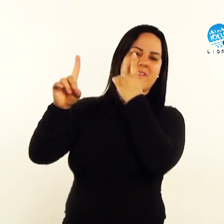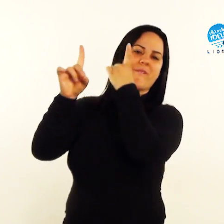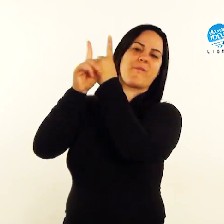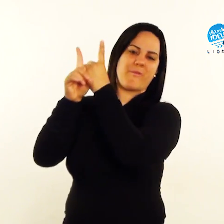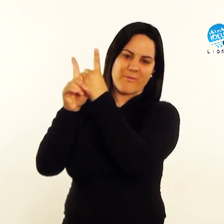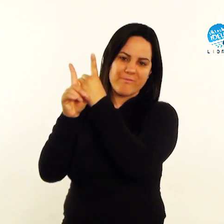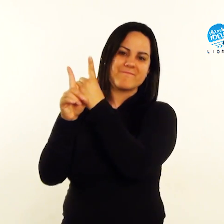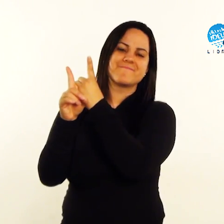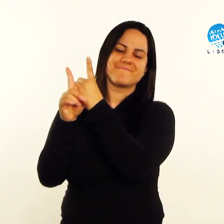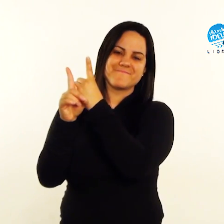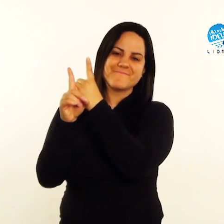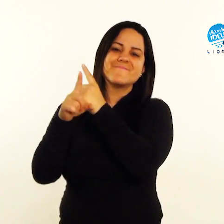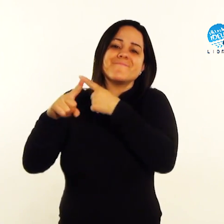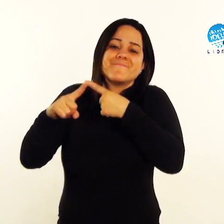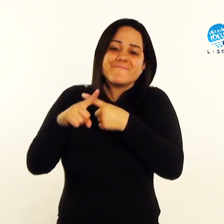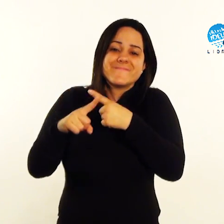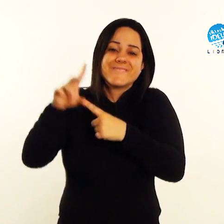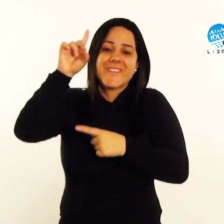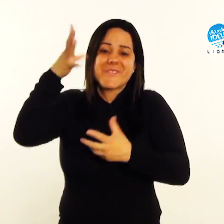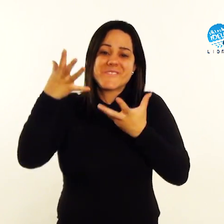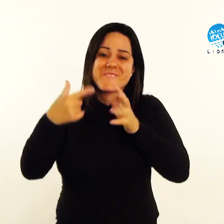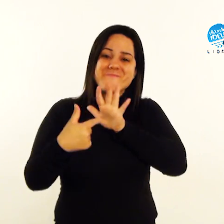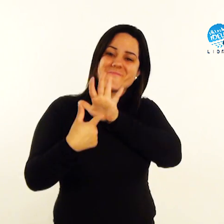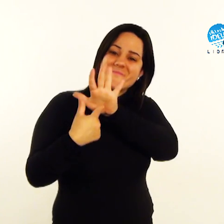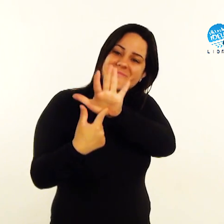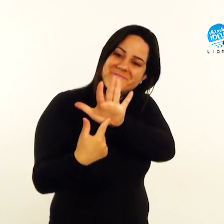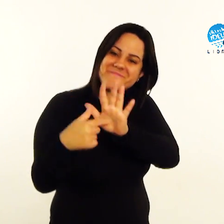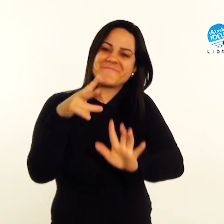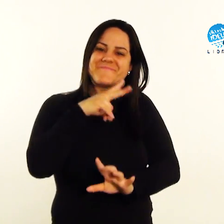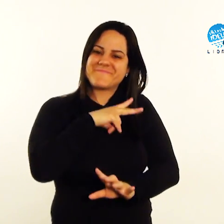você vai encontrá-lo, porque Ele quer se revelar só para você.